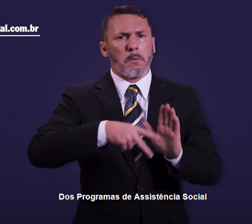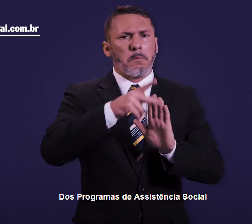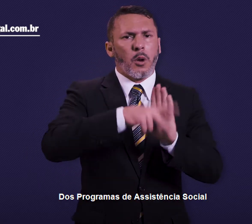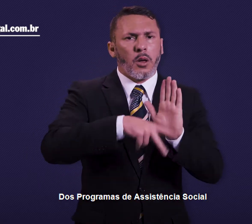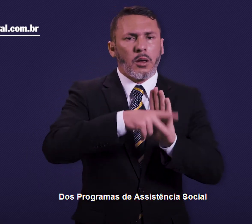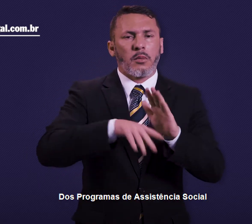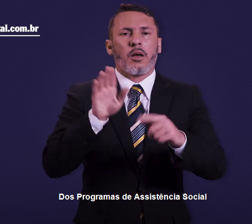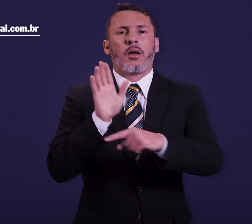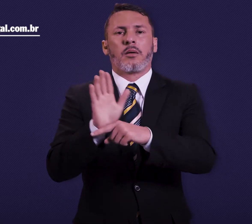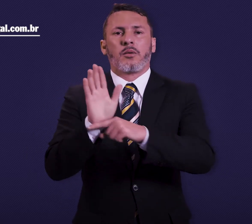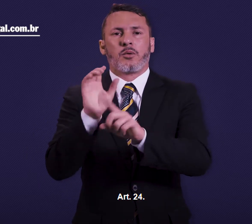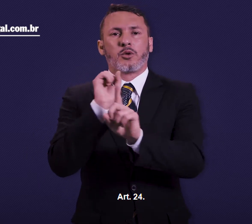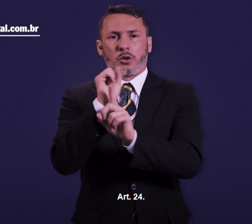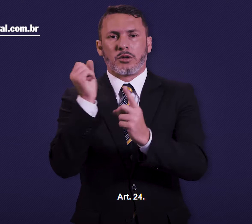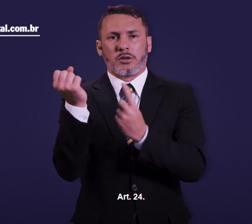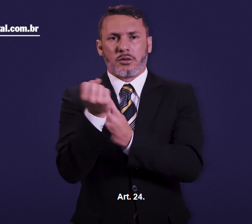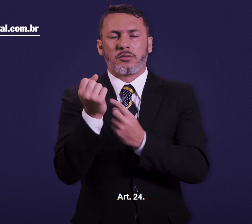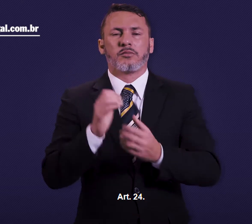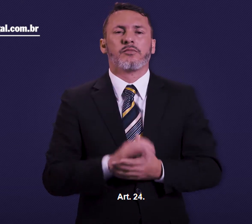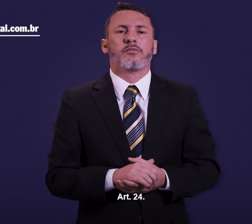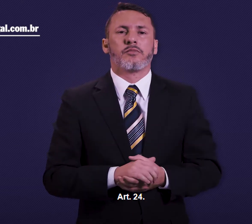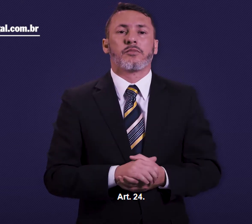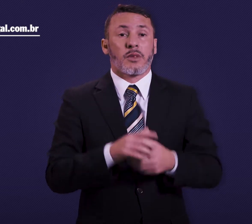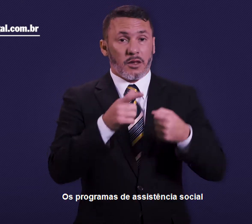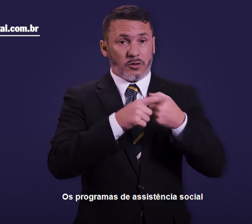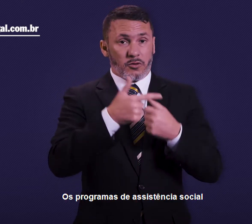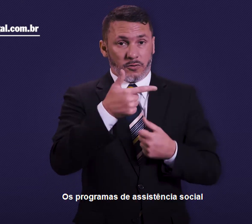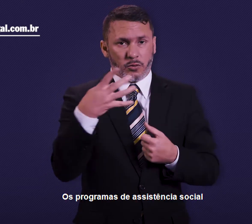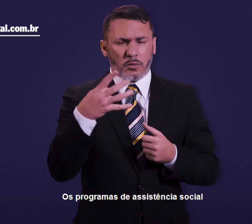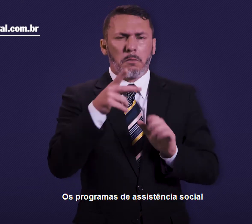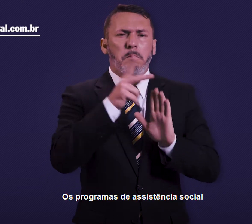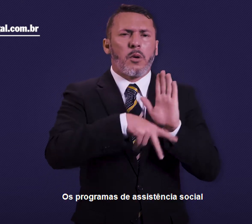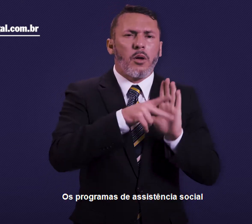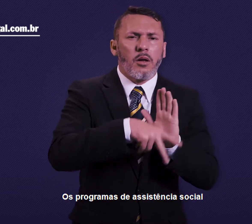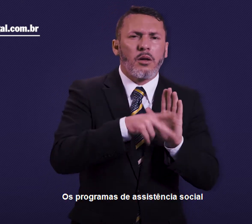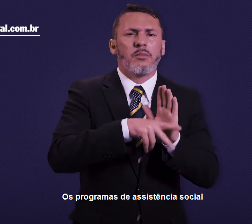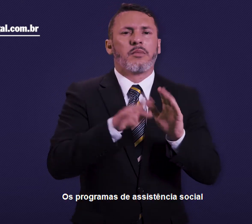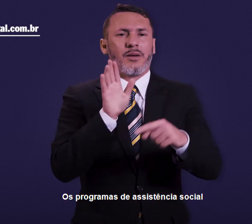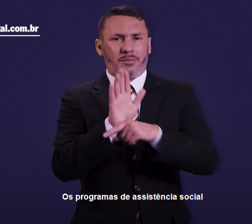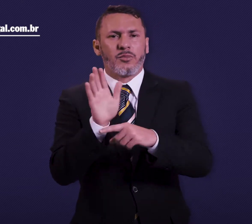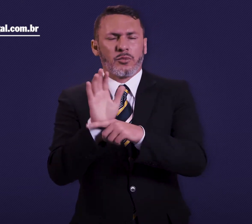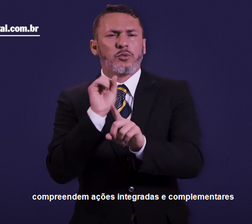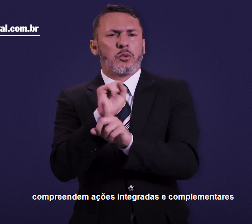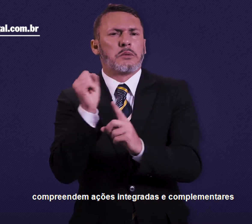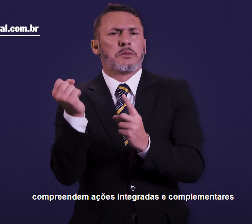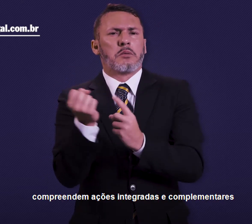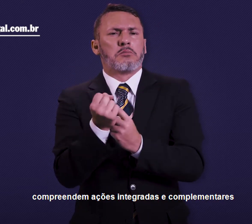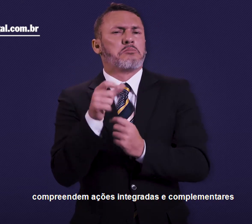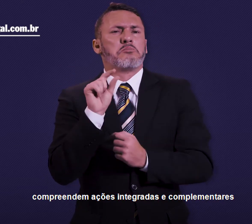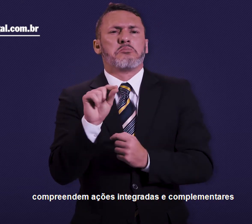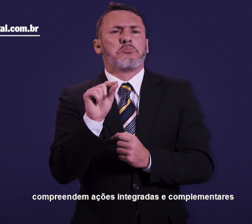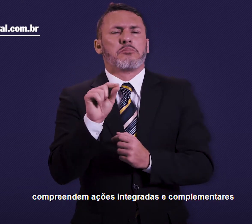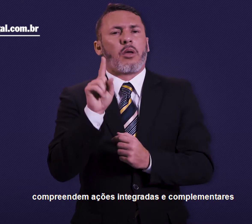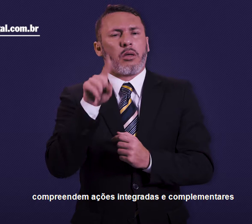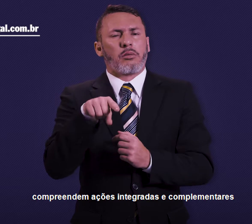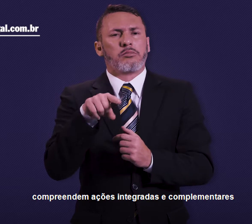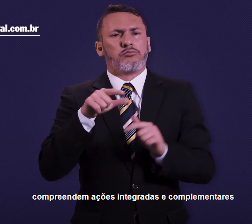assistência social. Artigo 24. Os programas de assistência social compreendem ações integradas